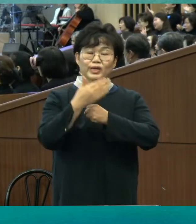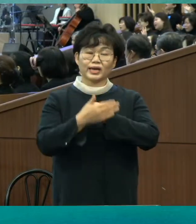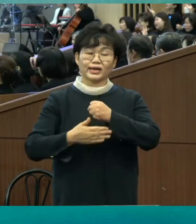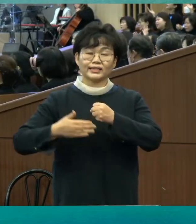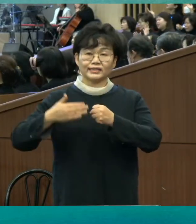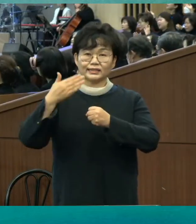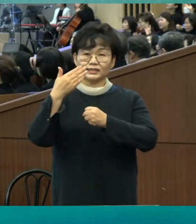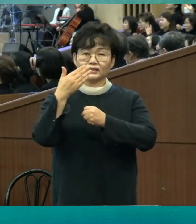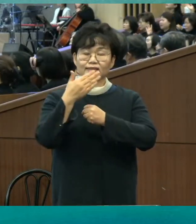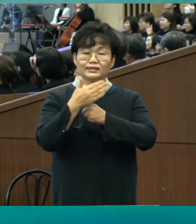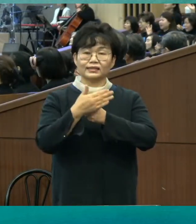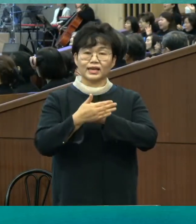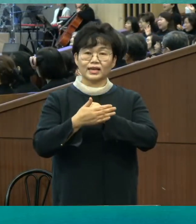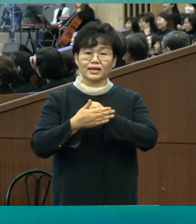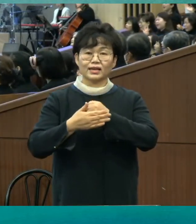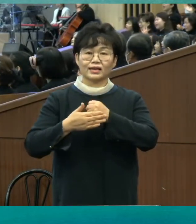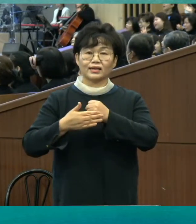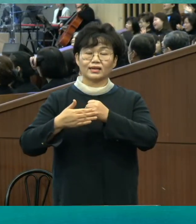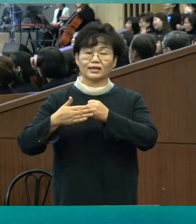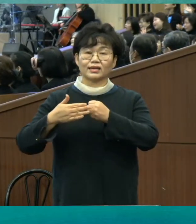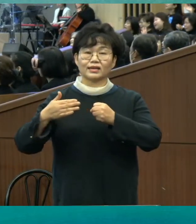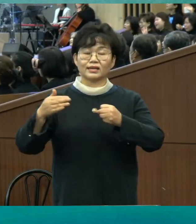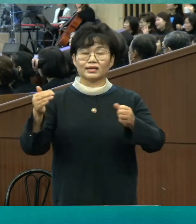주의 은혜